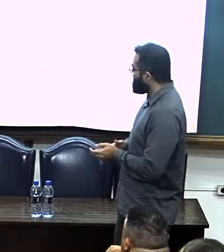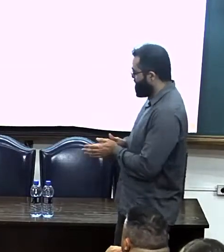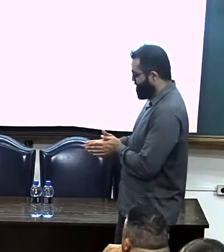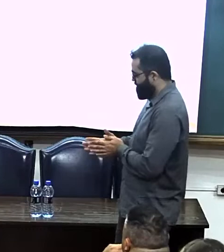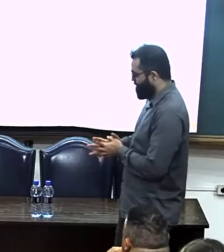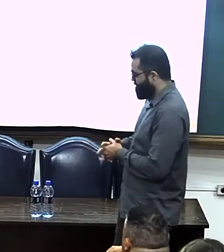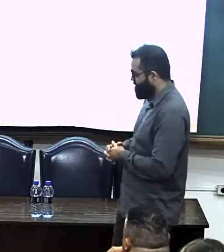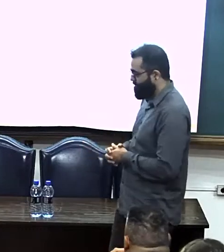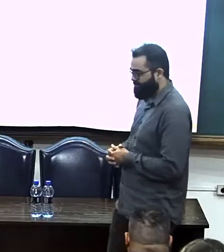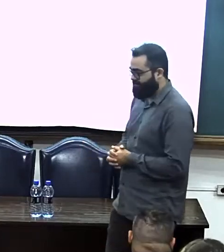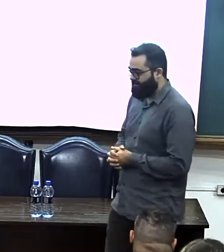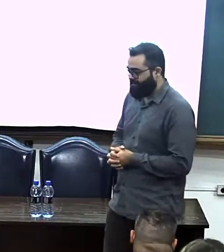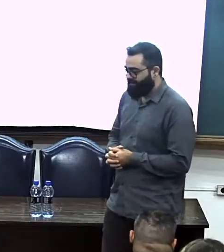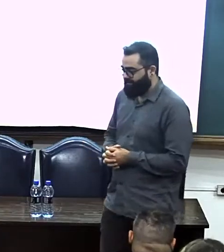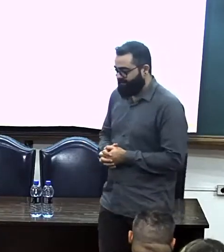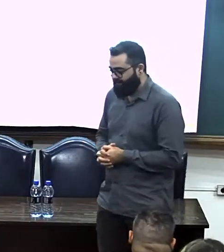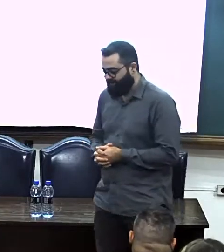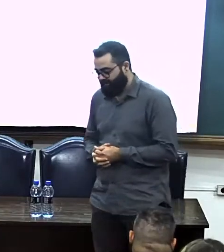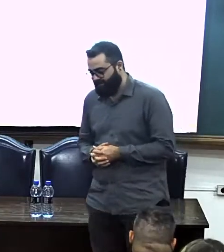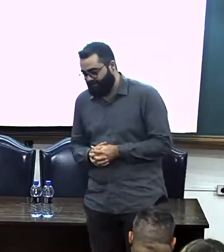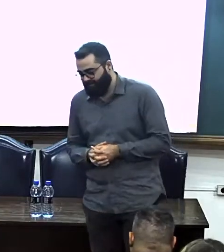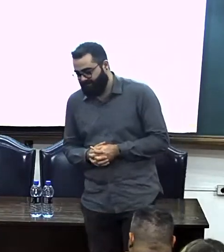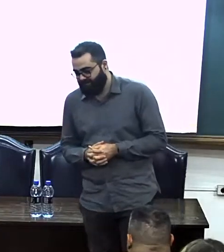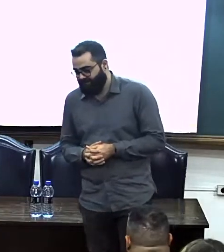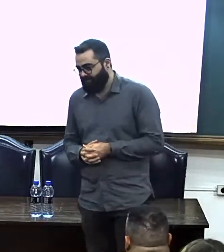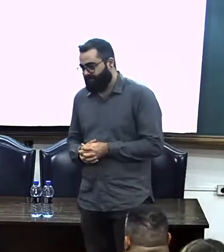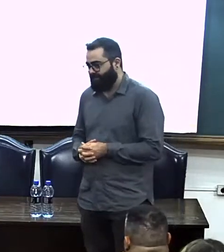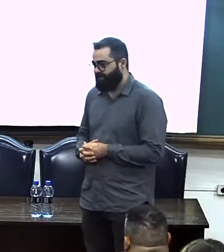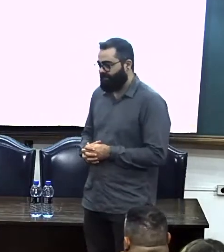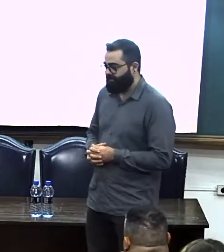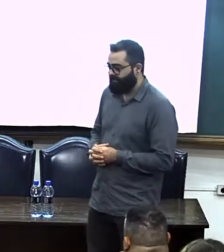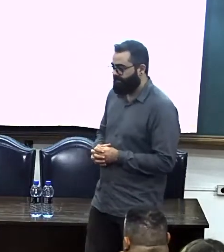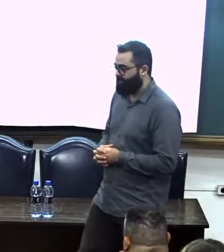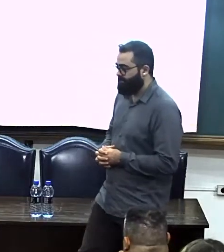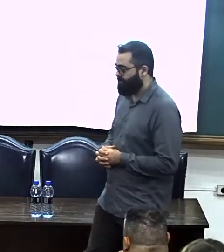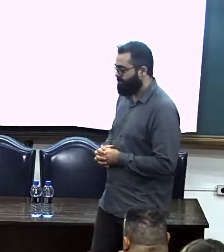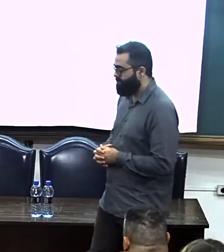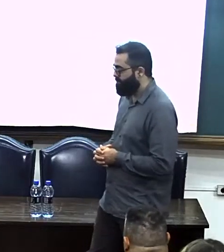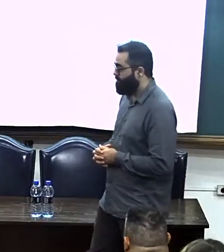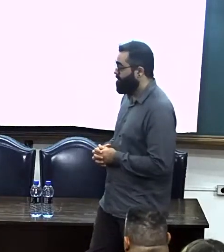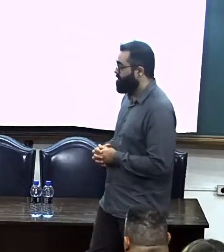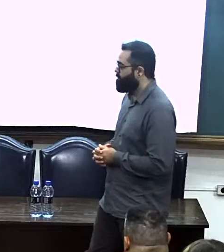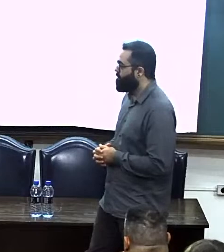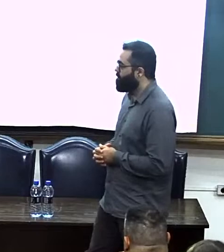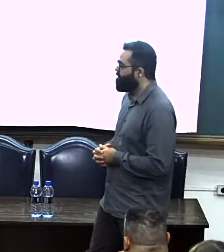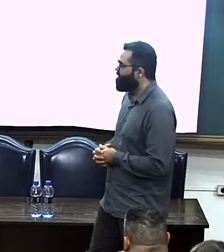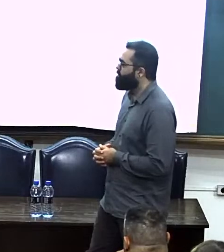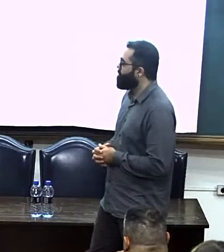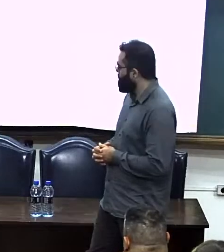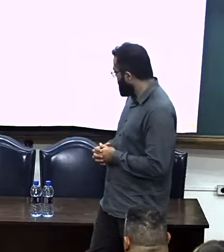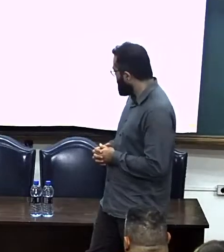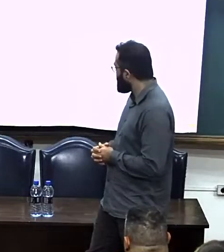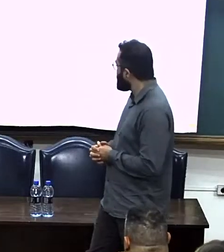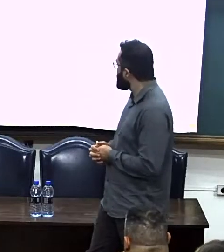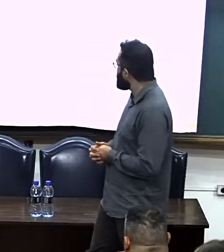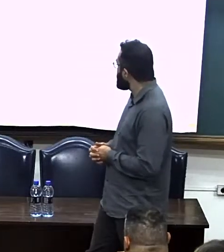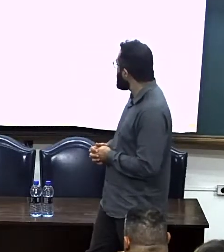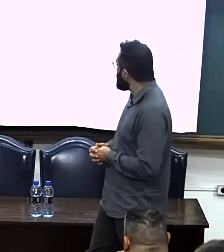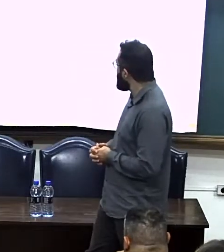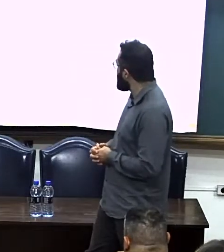né, para essa segunda língua, o padrão de deslocamento da mandíbula da sua língua materna.